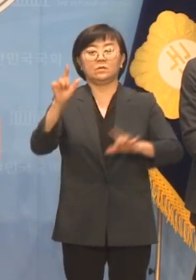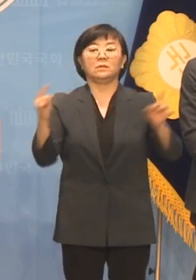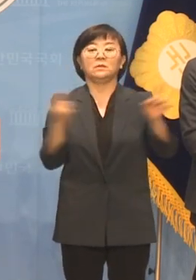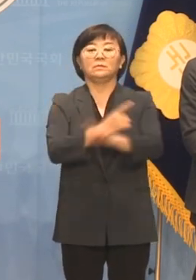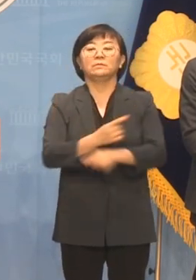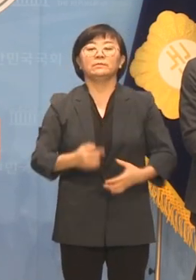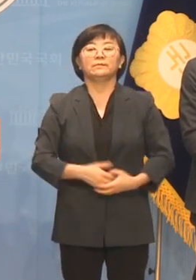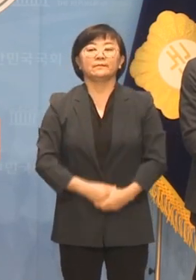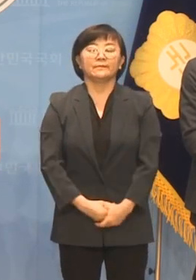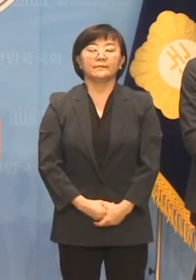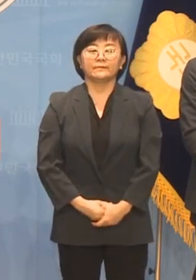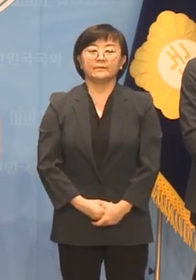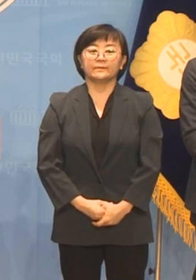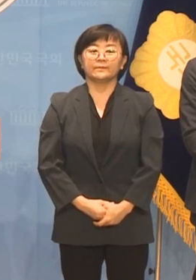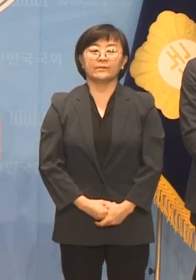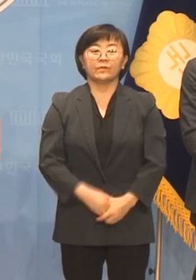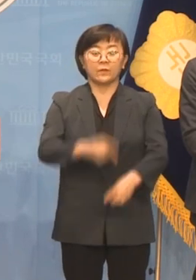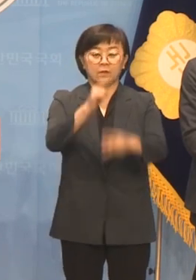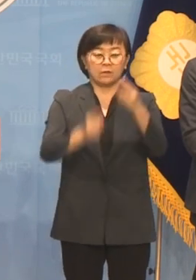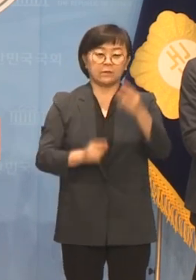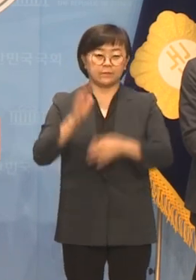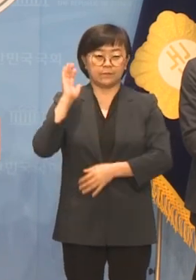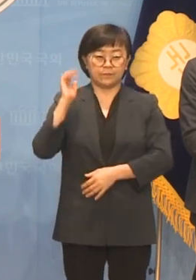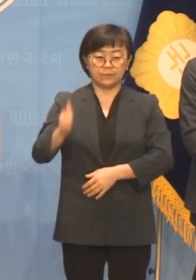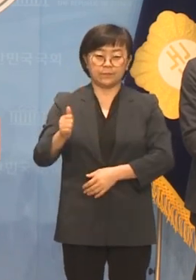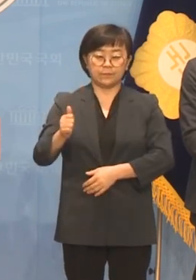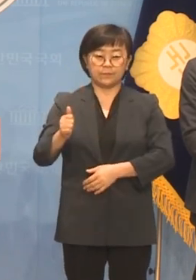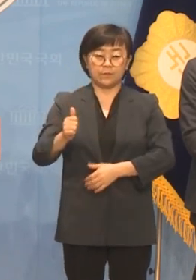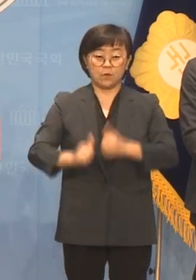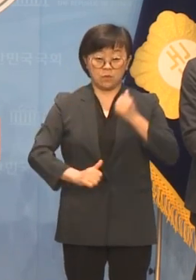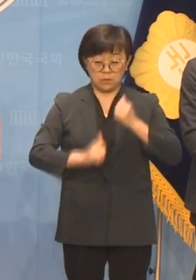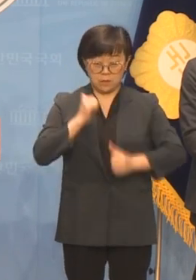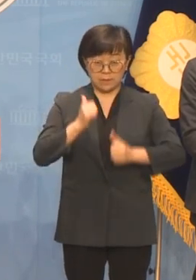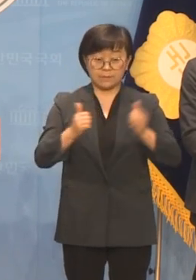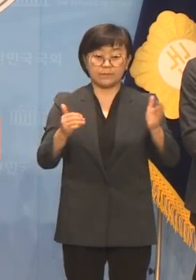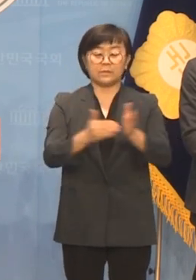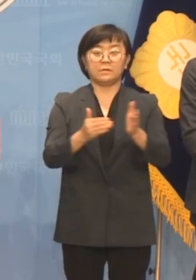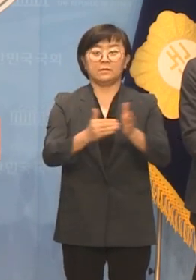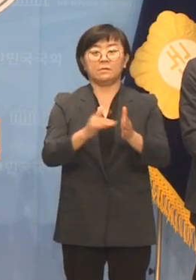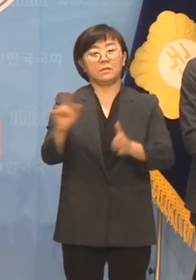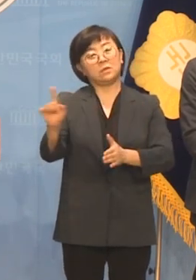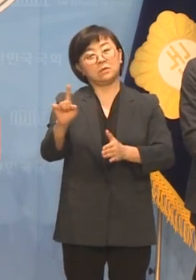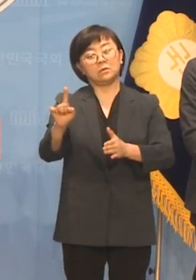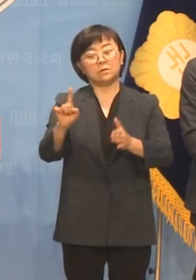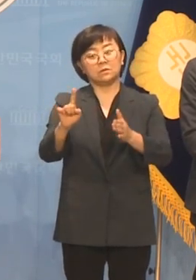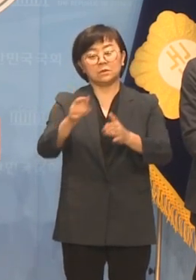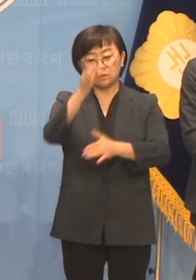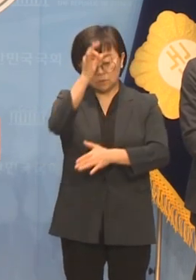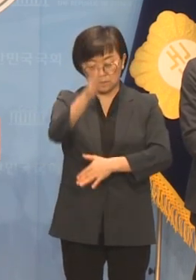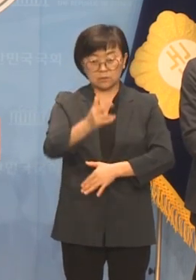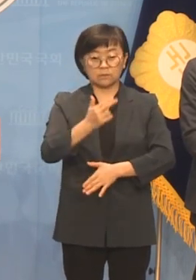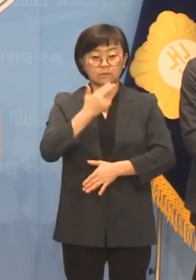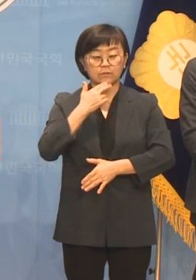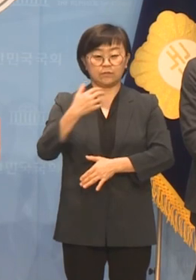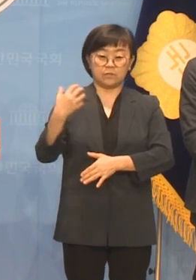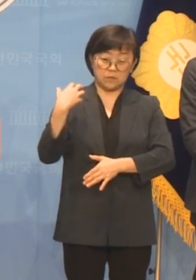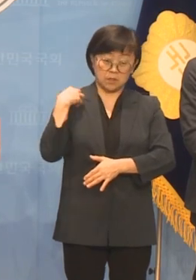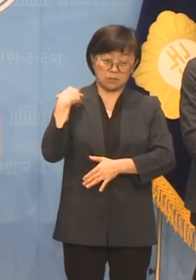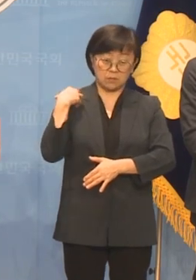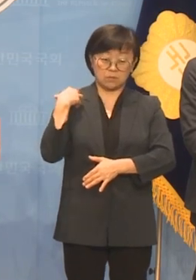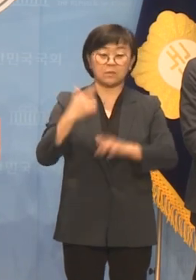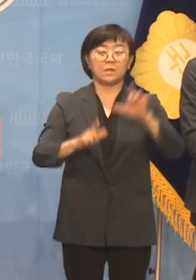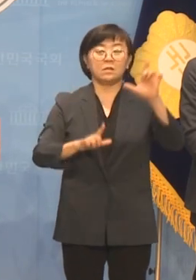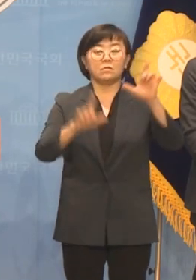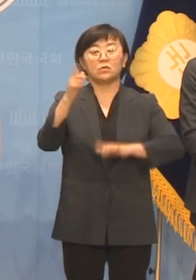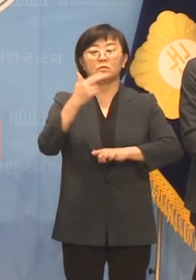바꿨습니다. 윤석열 대통령은 화를 낼 뿐 어떠한 사과도 없었으며 책임도 지지